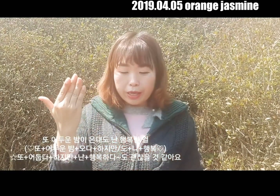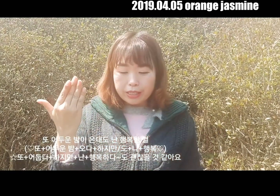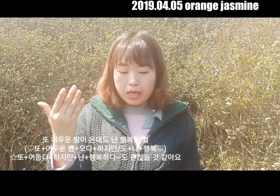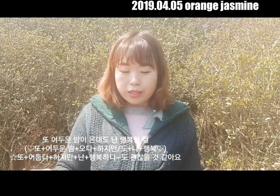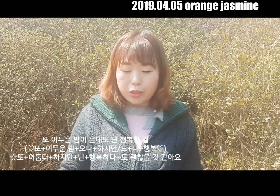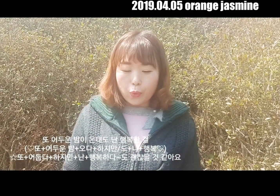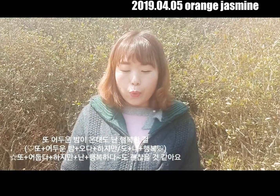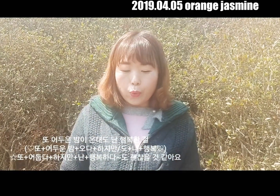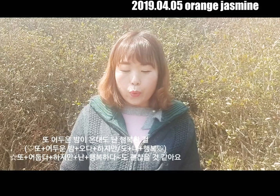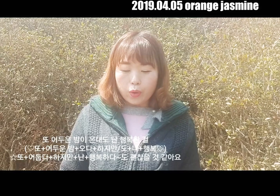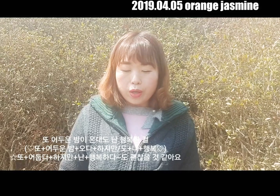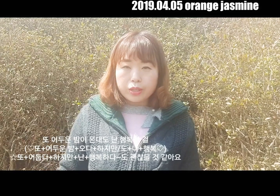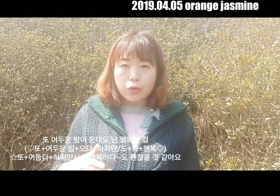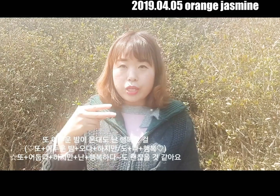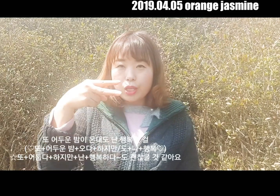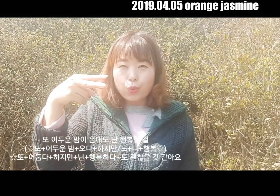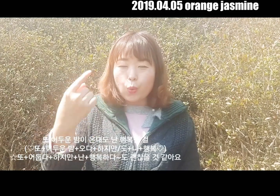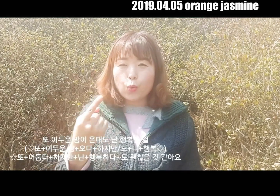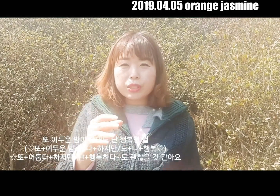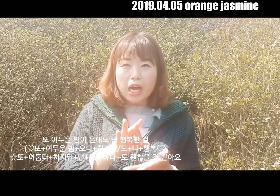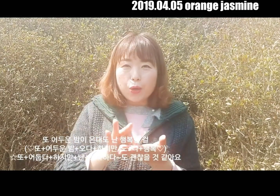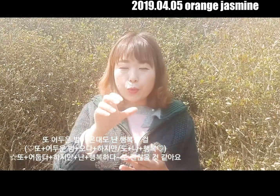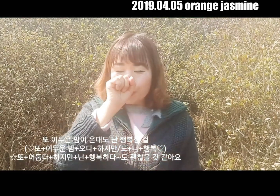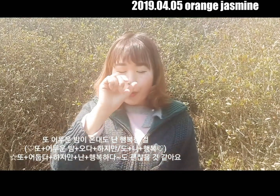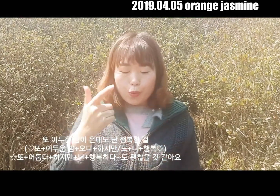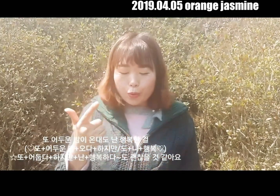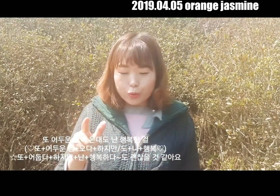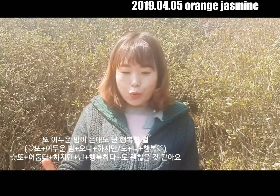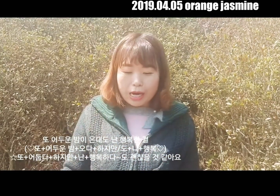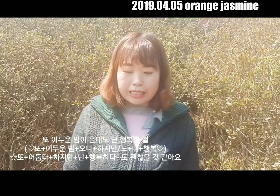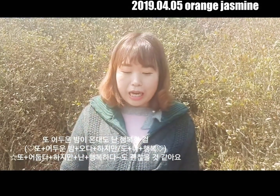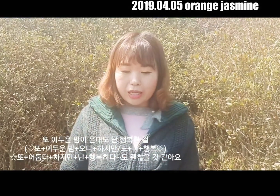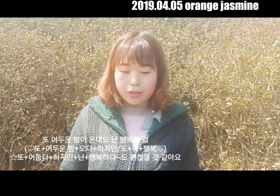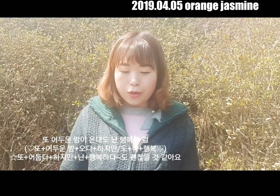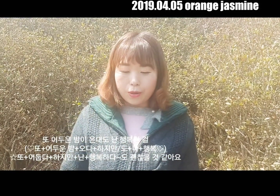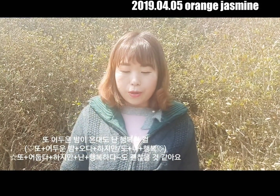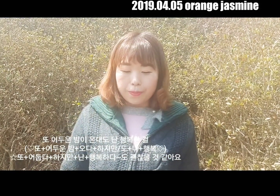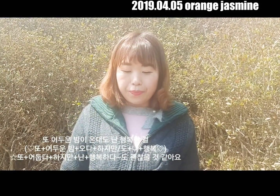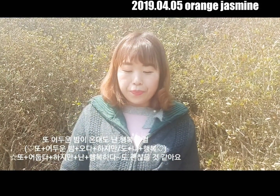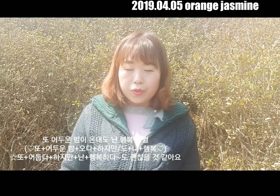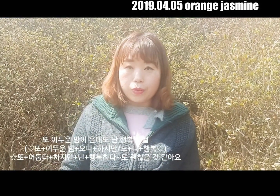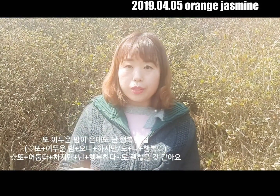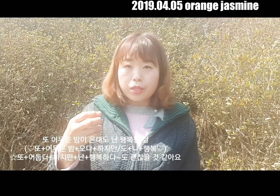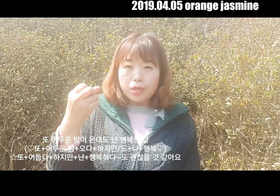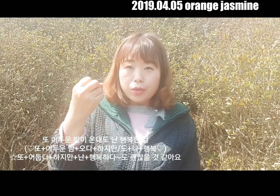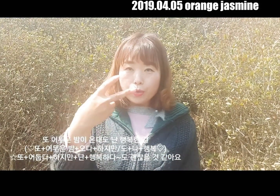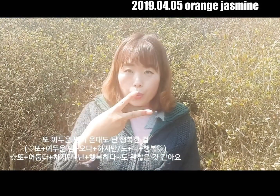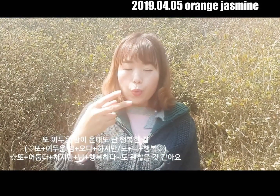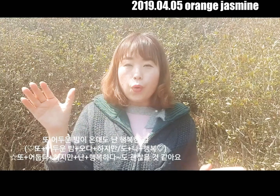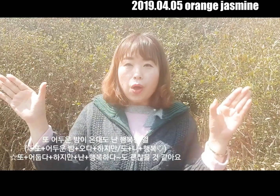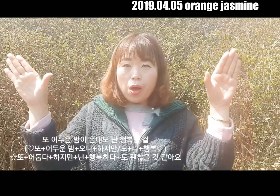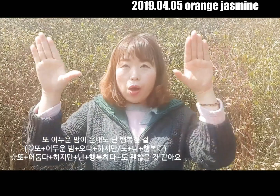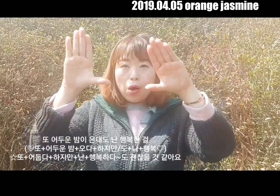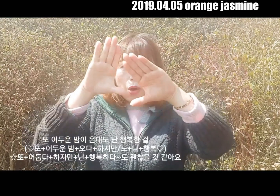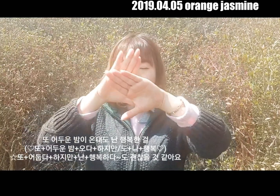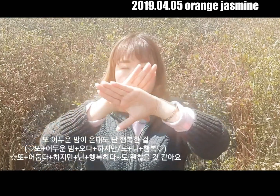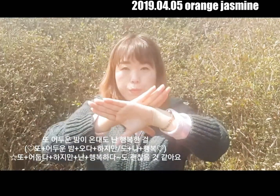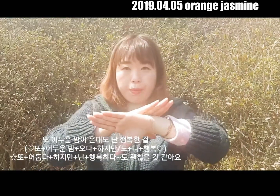사용하셔도 괜찮으시고, 저는 이 도 사용을 별로 좋아하지 않아서 저는 또